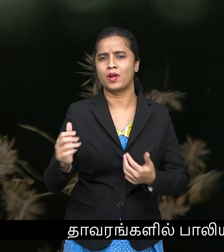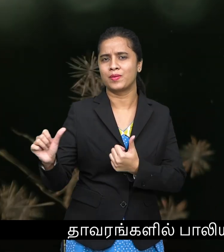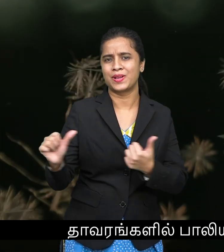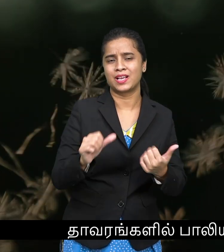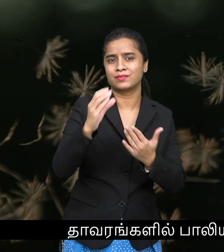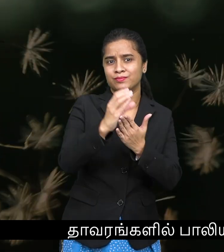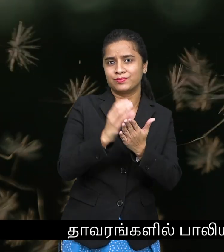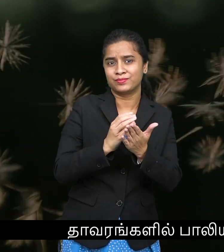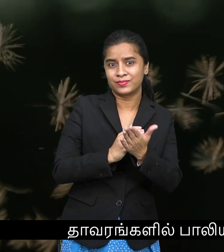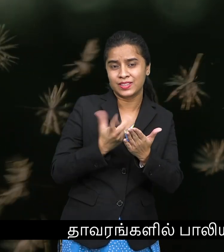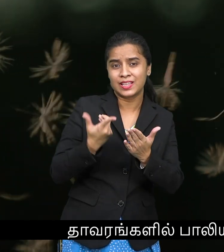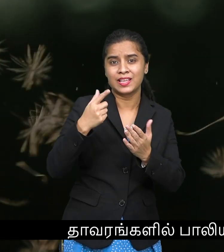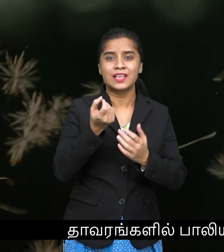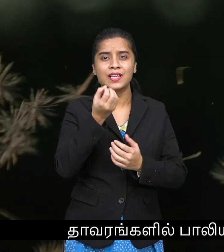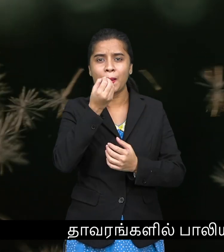இனப்பெருக்கம் பகுதி 4.